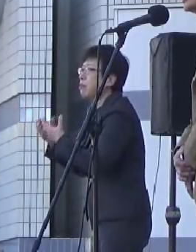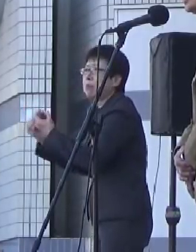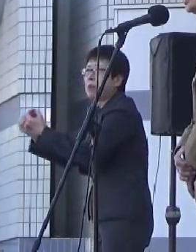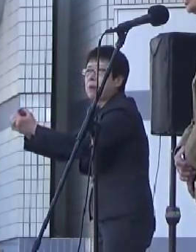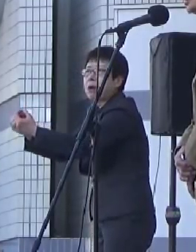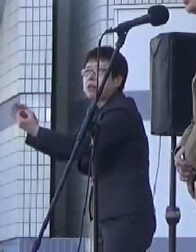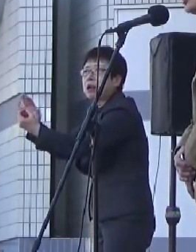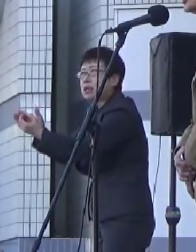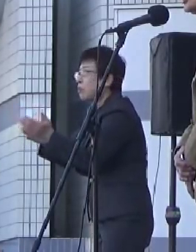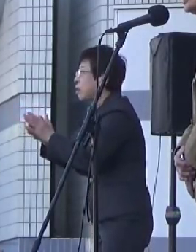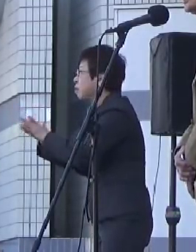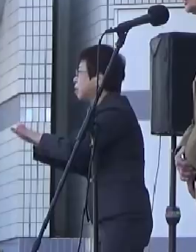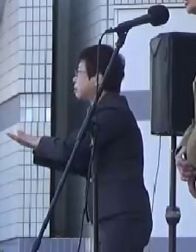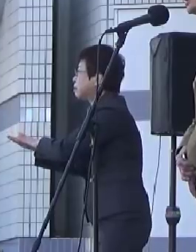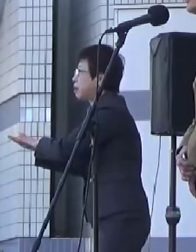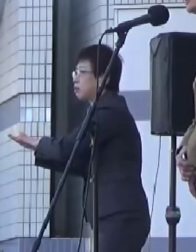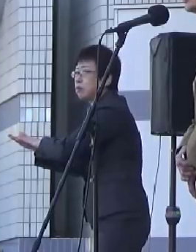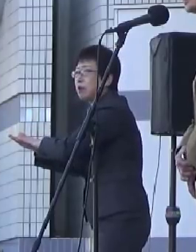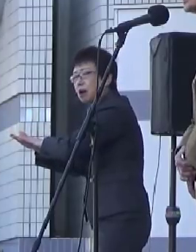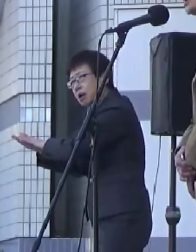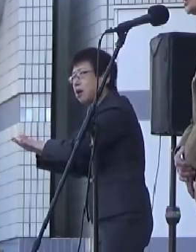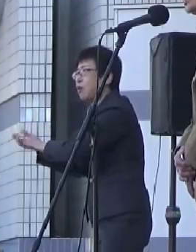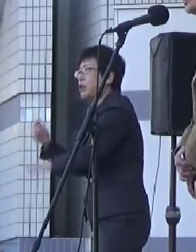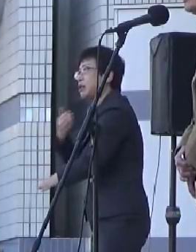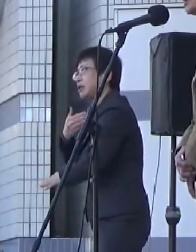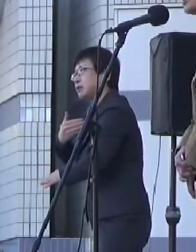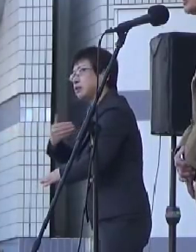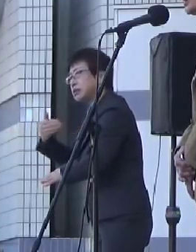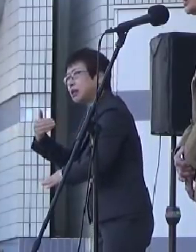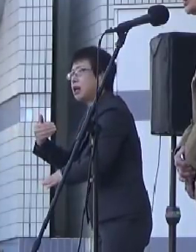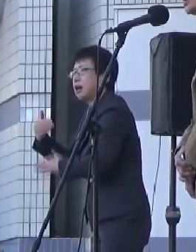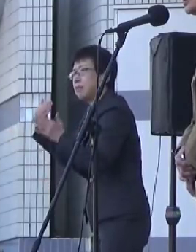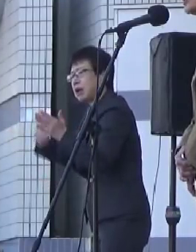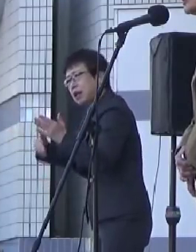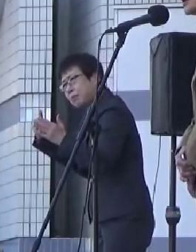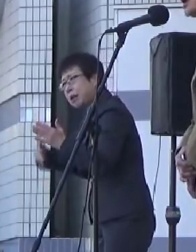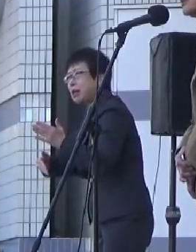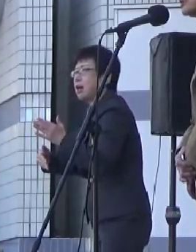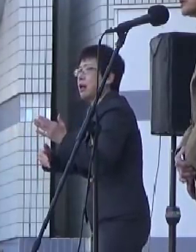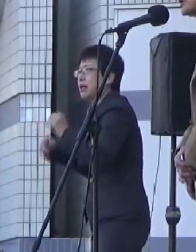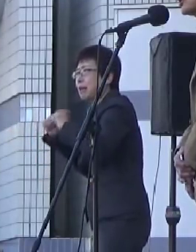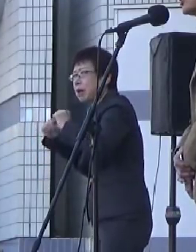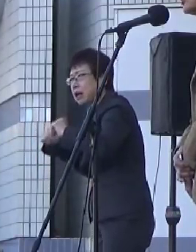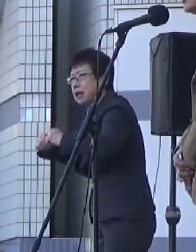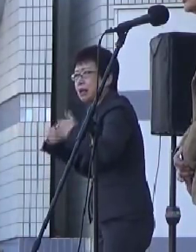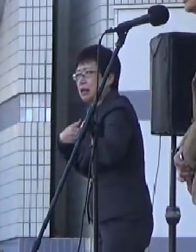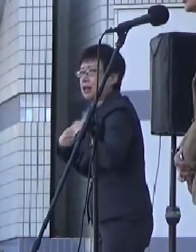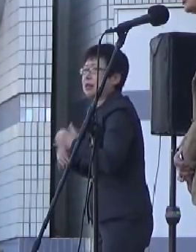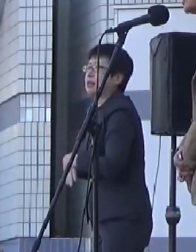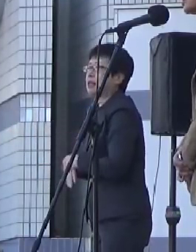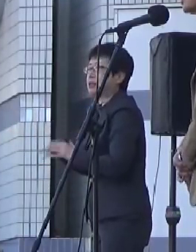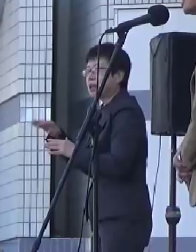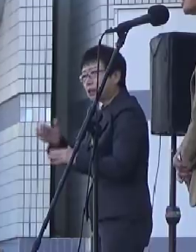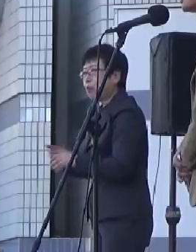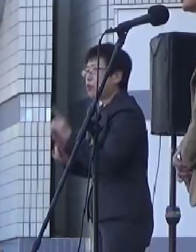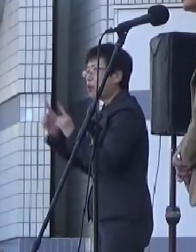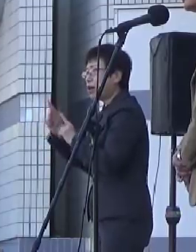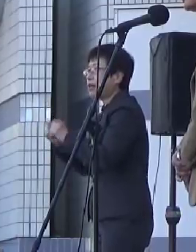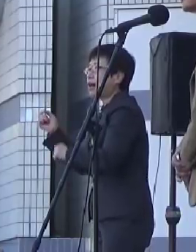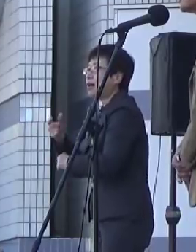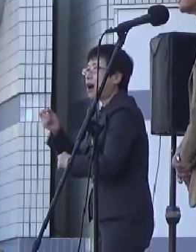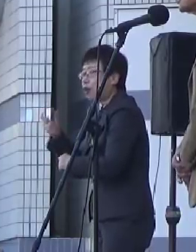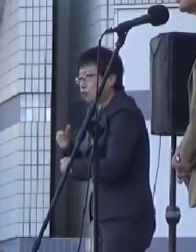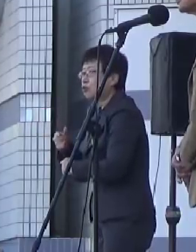ていく、本当に私たちがまだまだ頑張りますけど、とにかく早